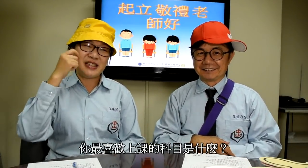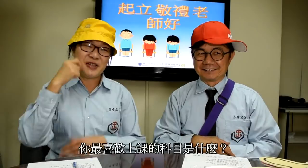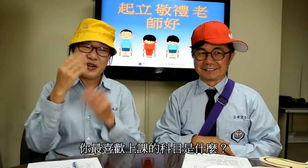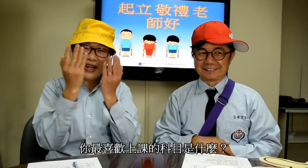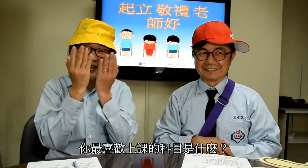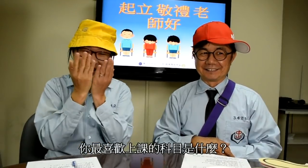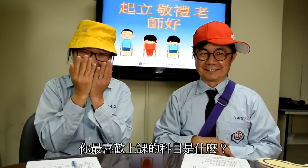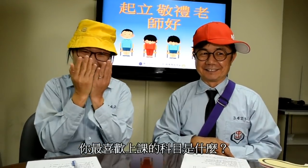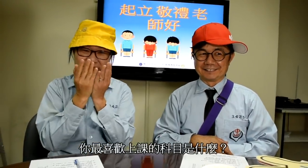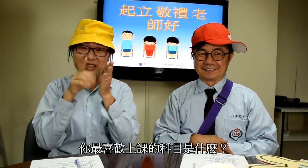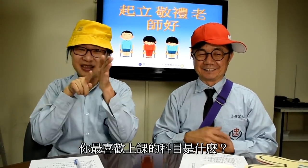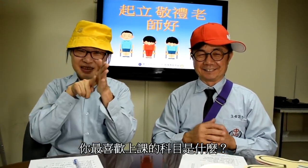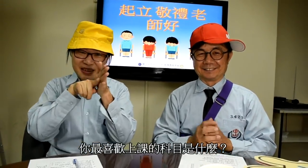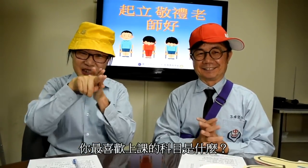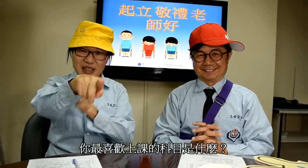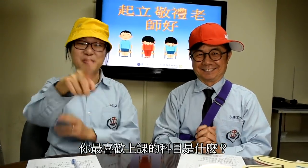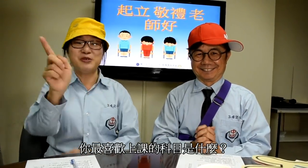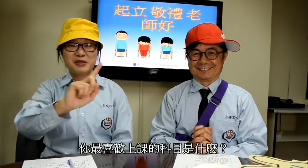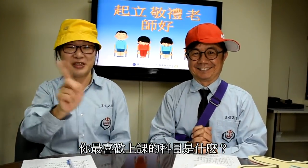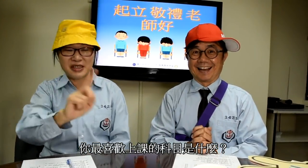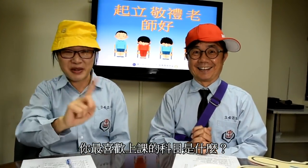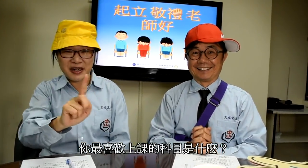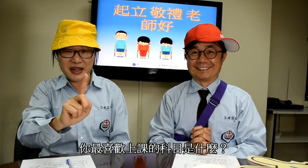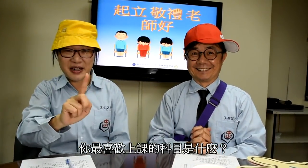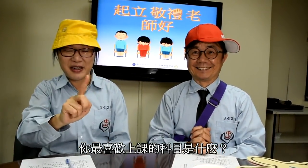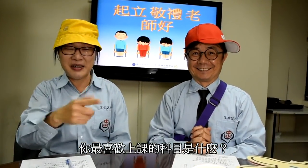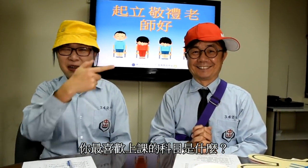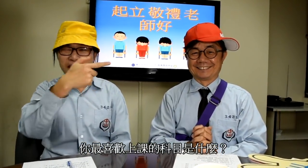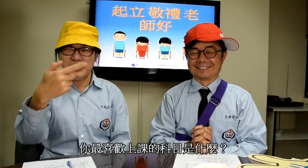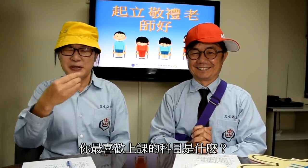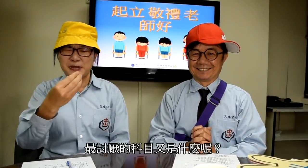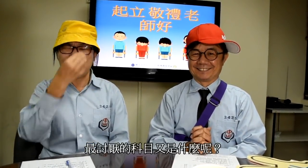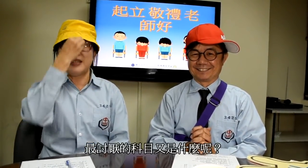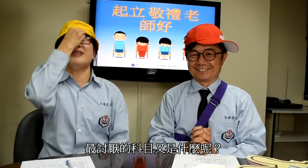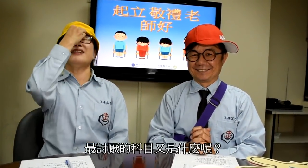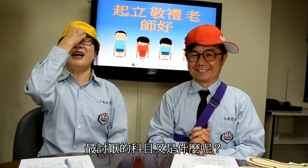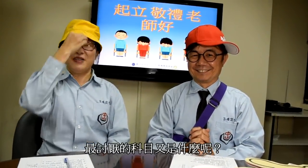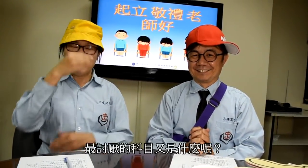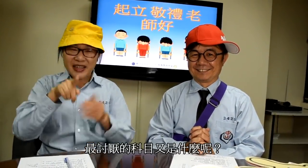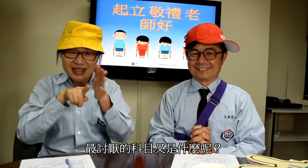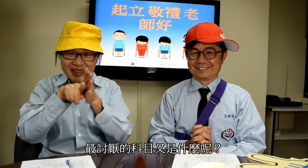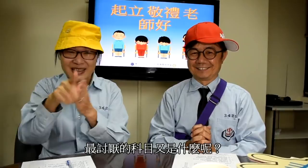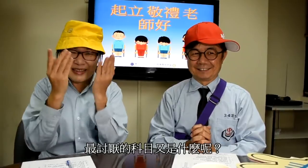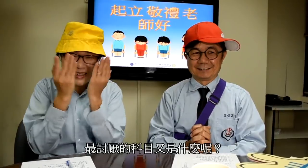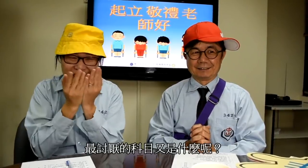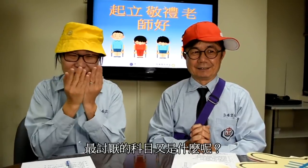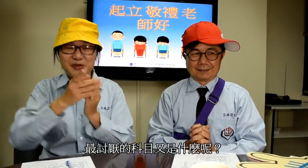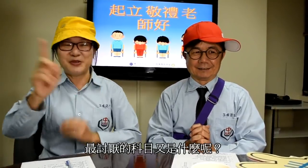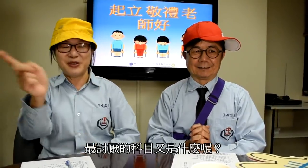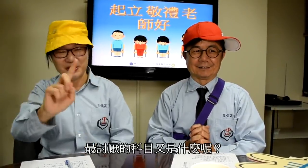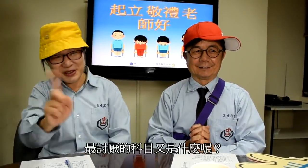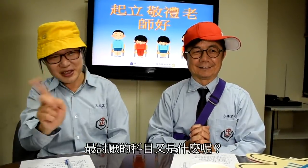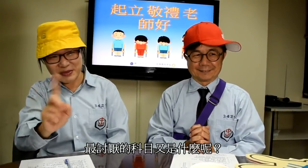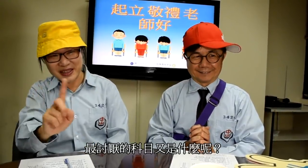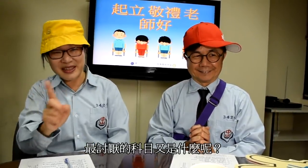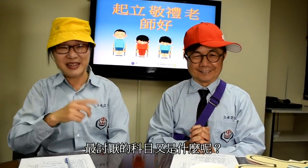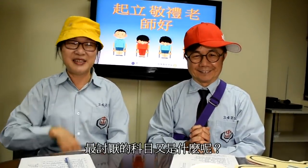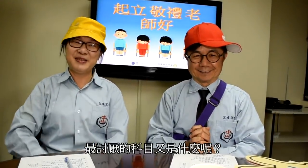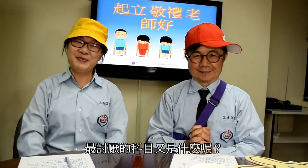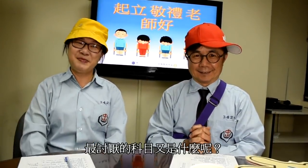欢上课的科目是什么？最讨厌的科目又是什么呢？